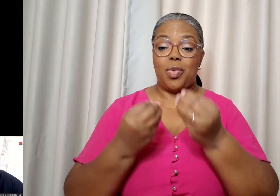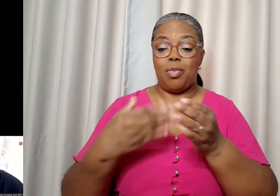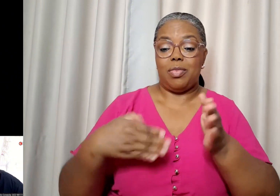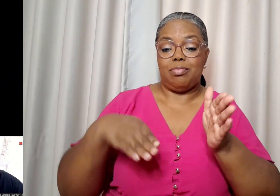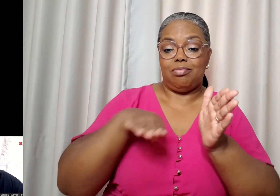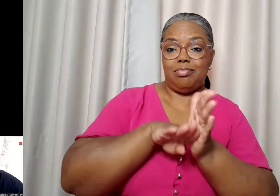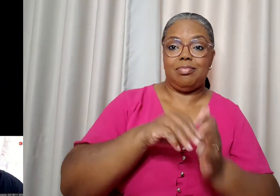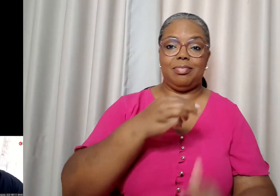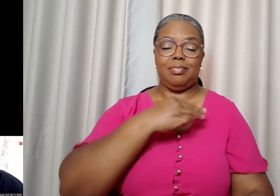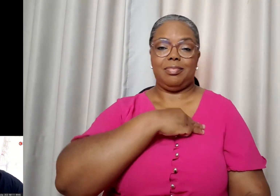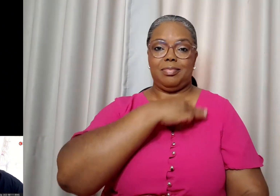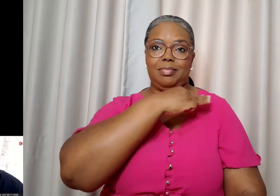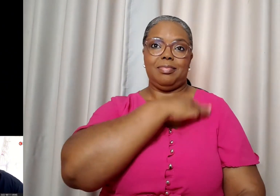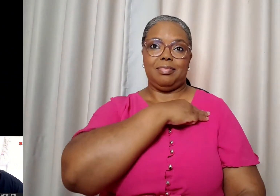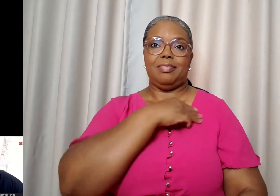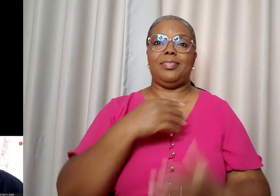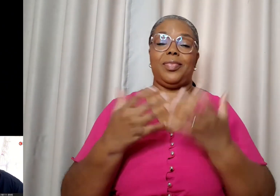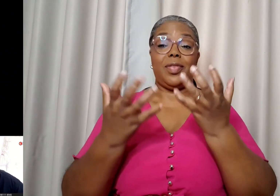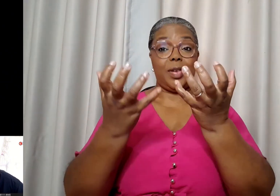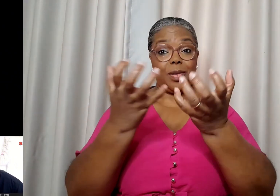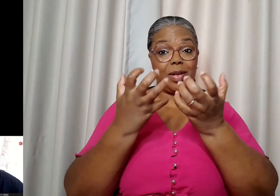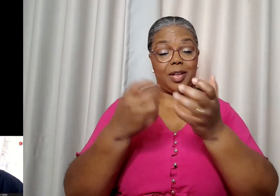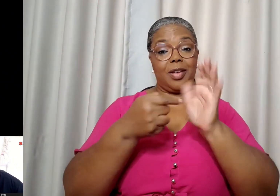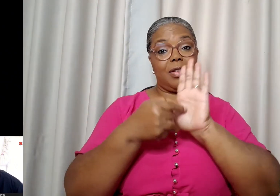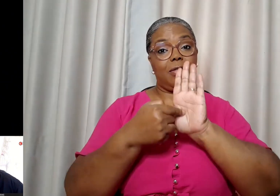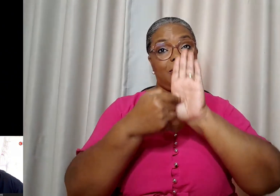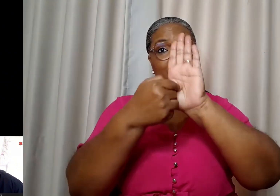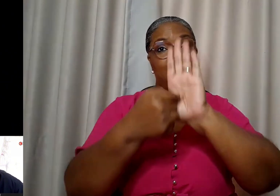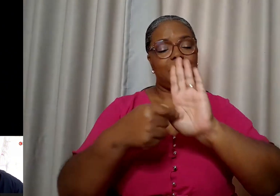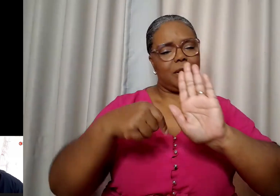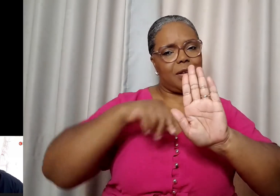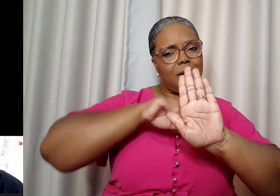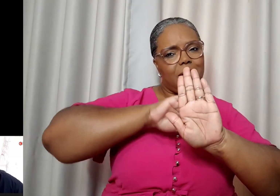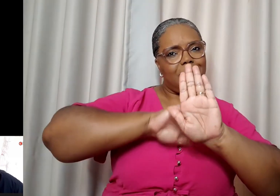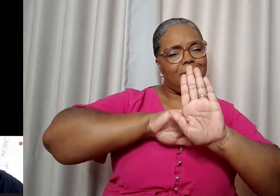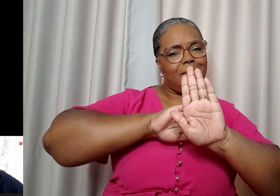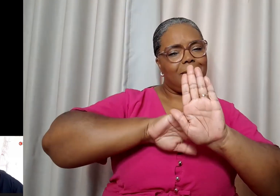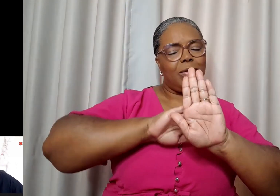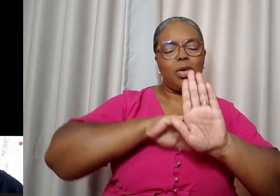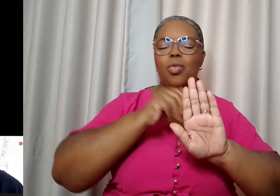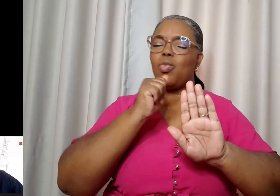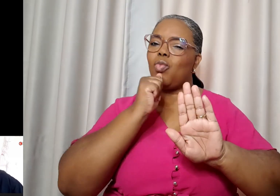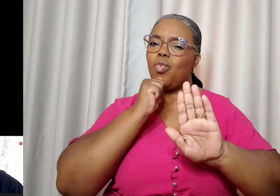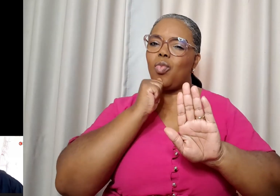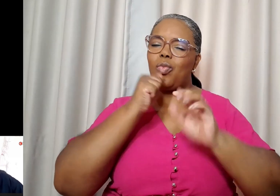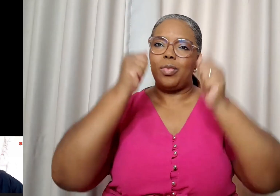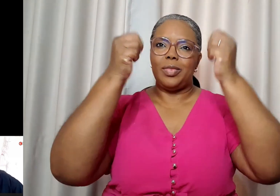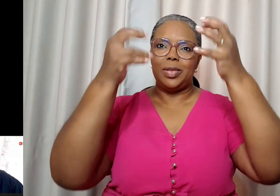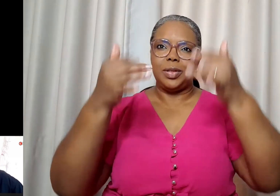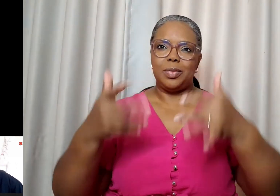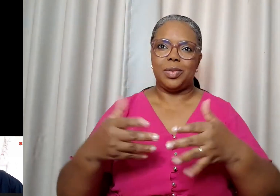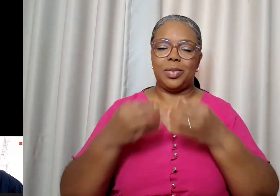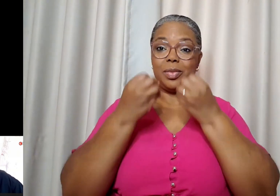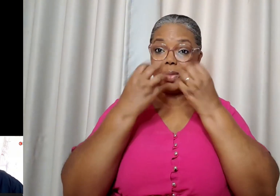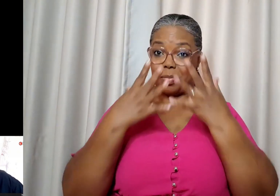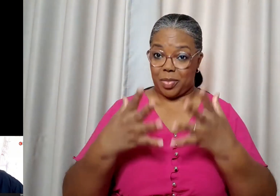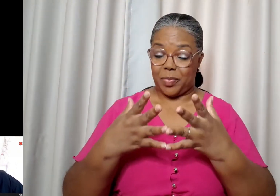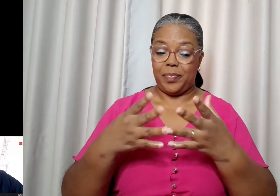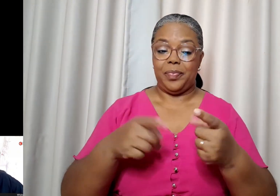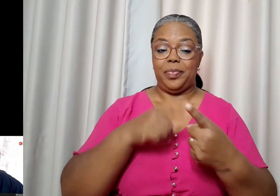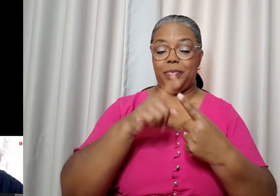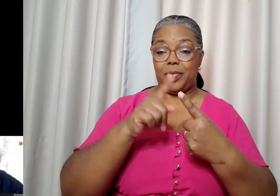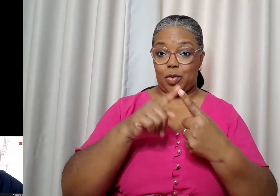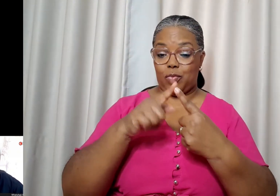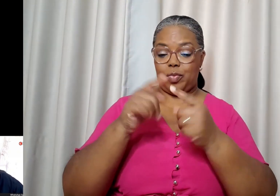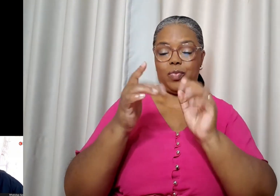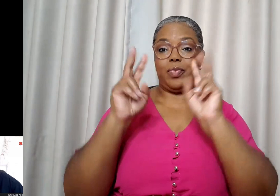Eu quero te mostrar o lado que ainda não te falaram, tá bom? Então eu vou falar de Jesus nos negócios